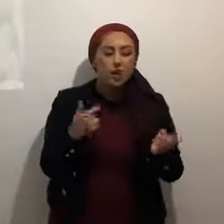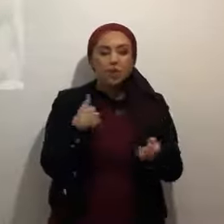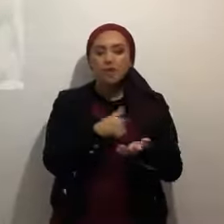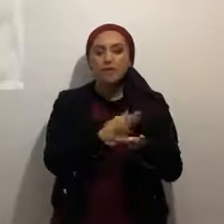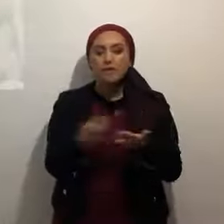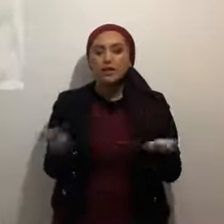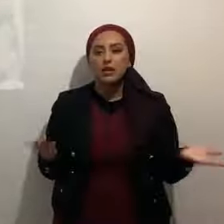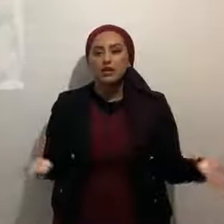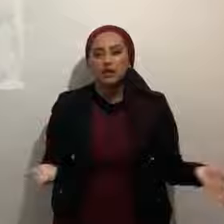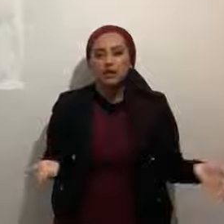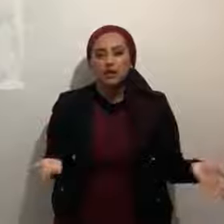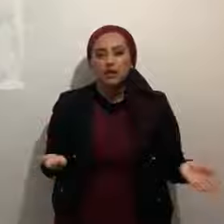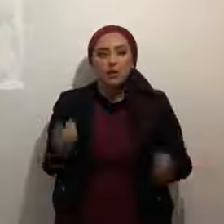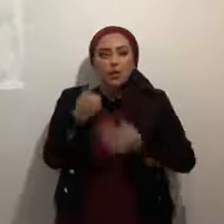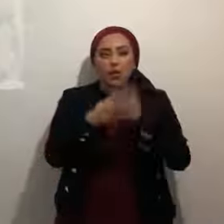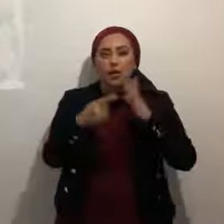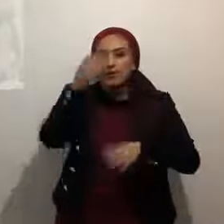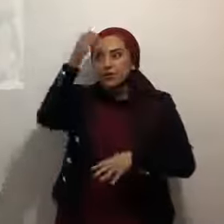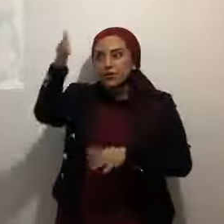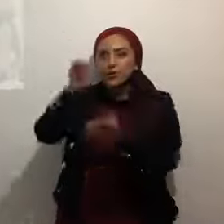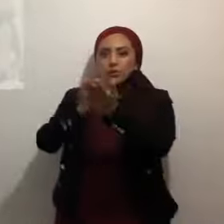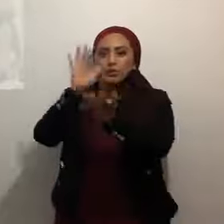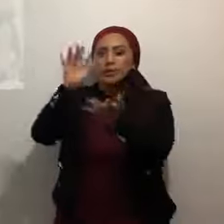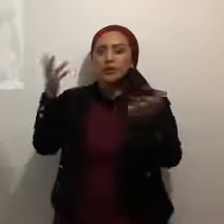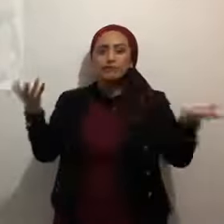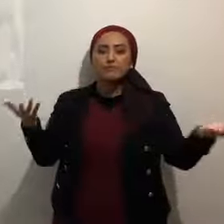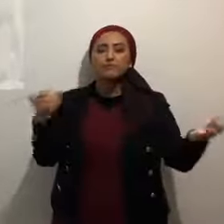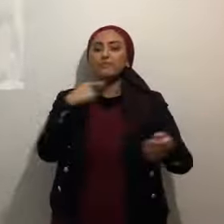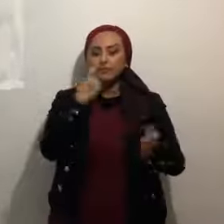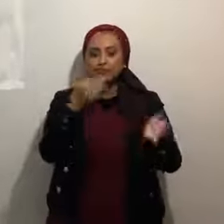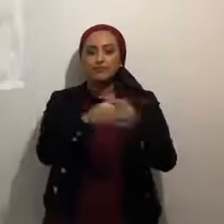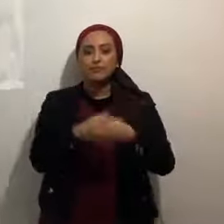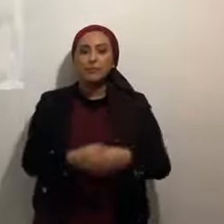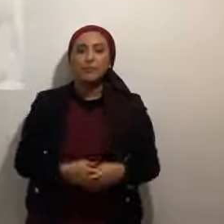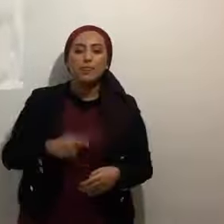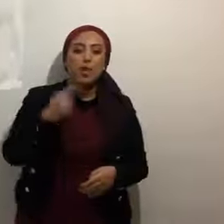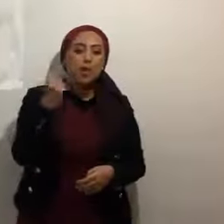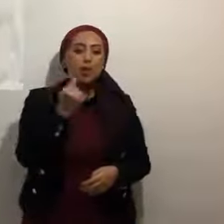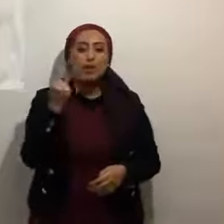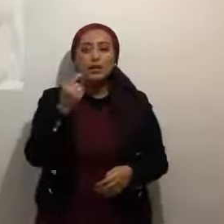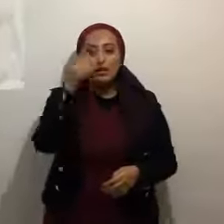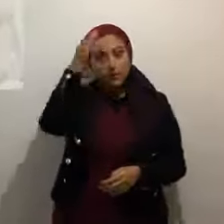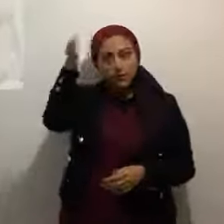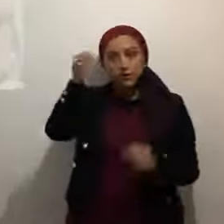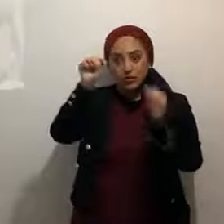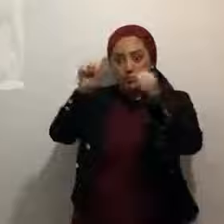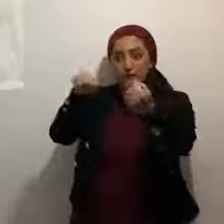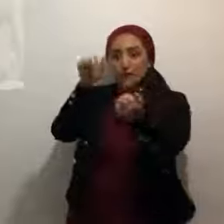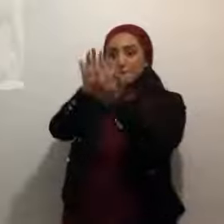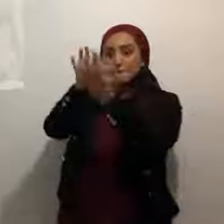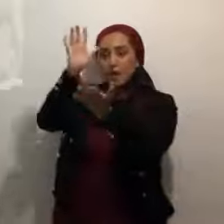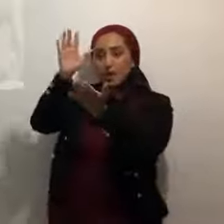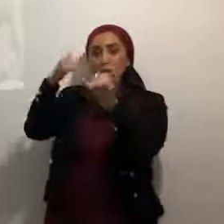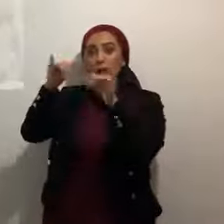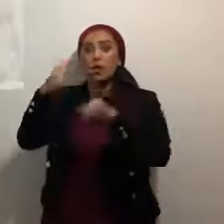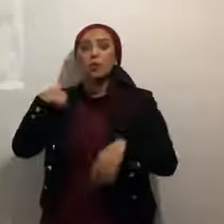¿Y cuál entonces futuro glorioso? Lo voy a volver a repetir esta frase. Solo el futuro puede ser glorioso mientras permanezca la